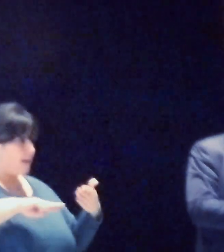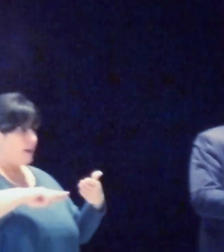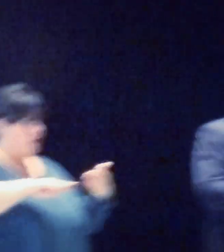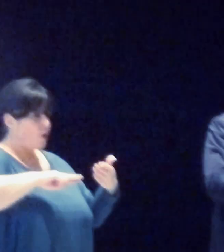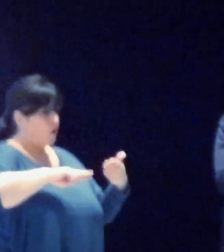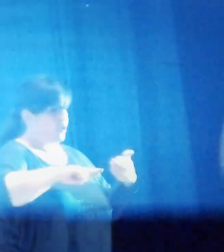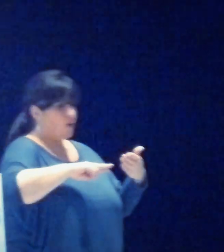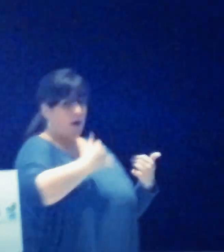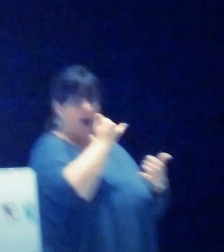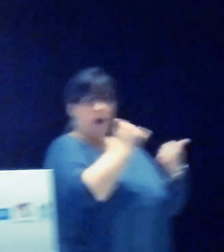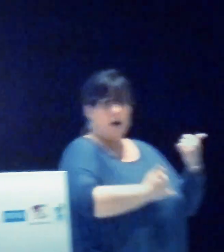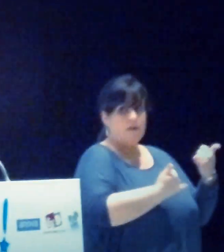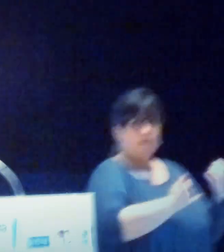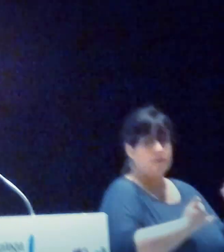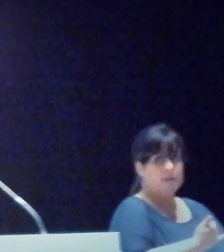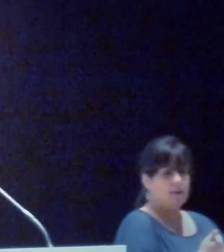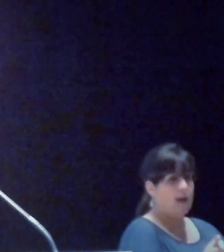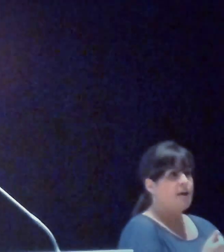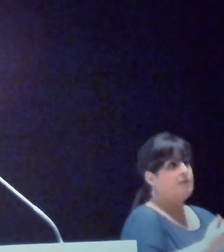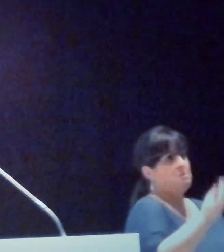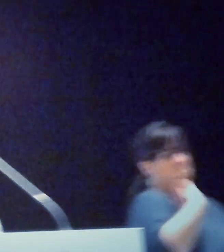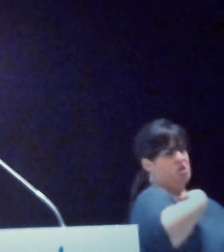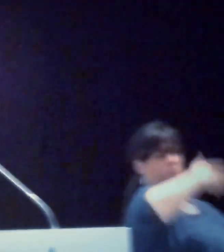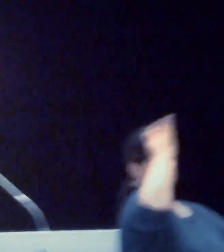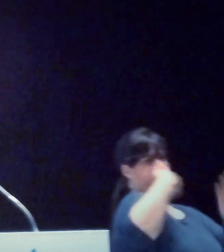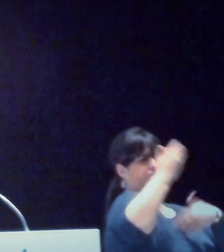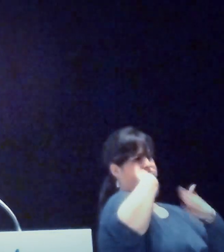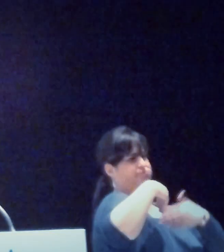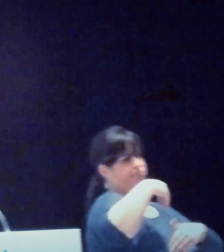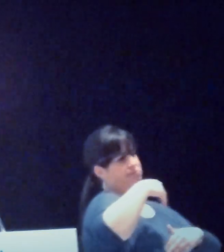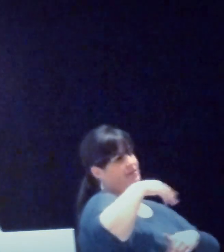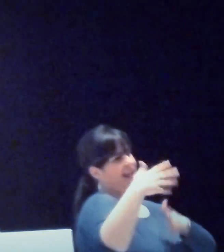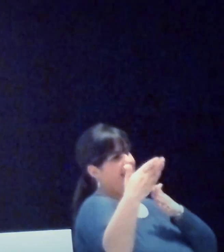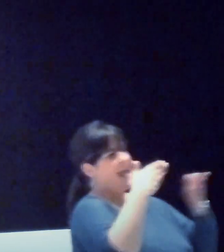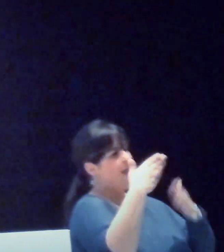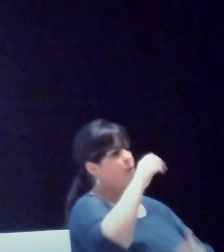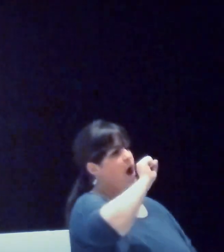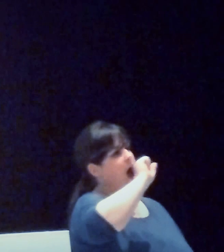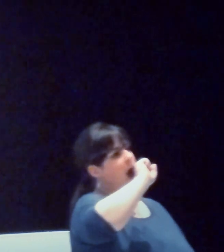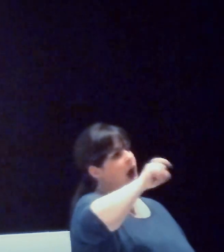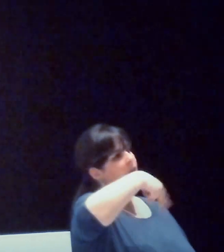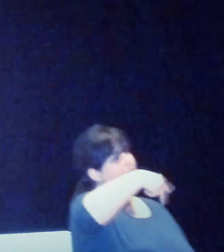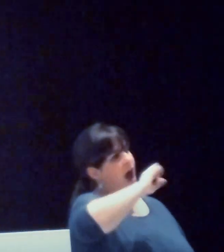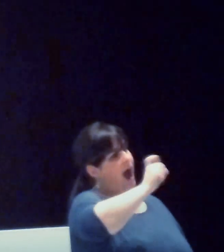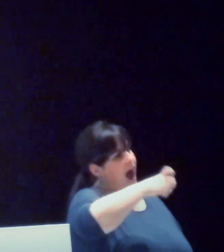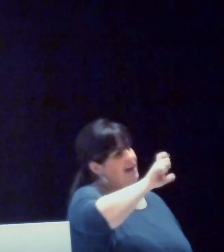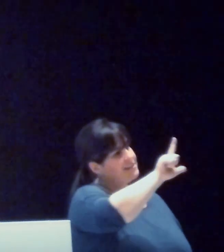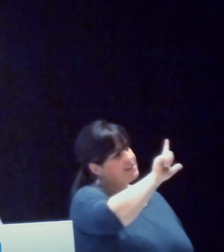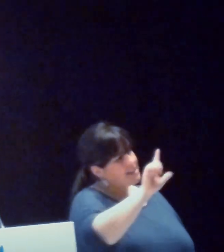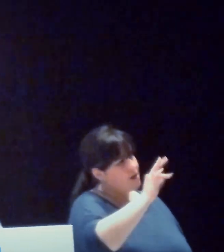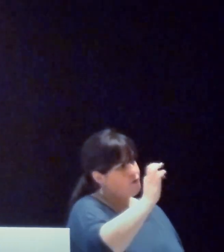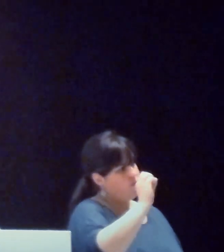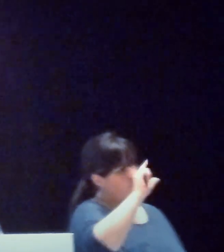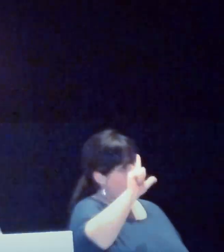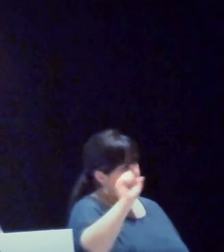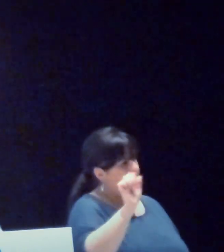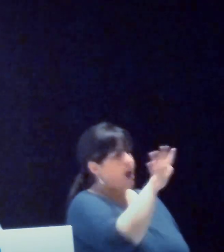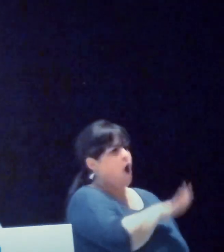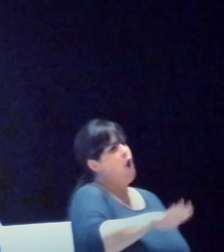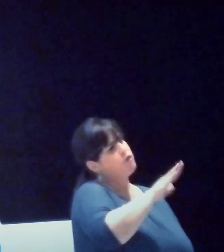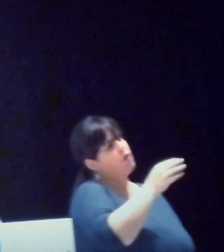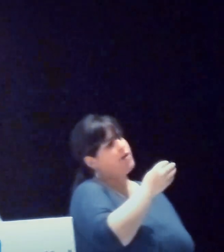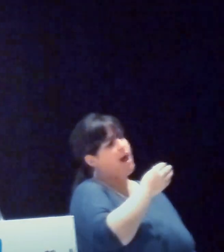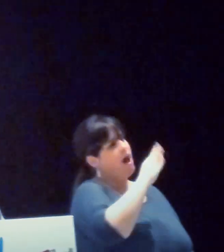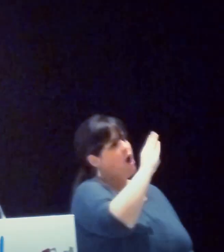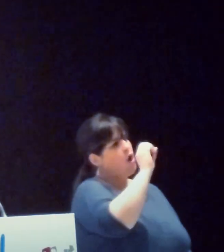acomiñado ao pé do Incio de Anxerpone e do Courel de Navoneira, decaía de Samos